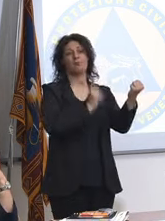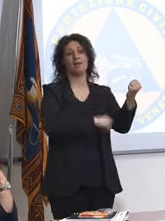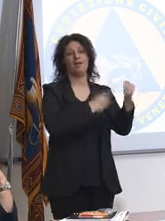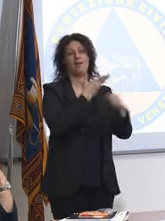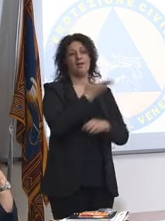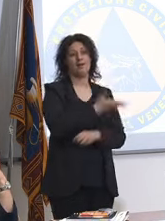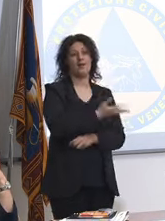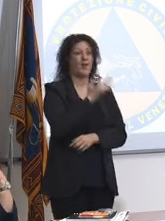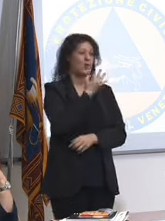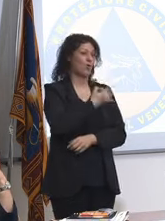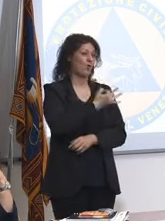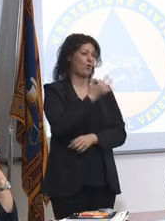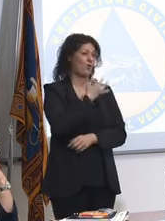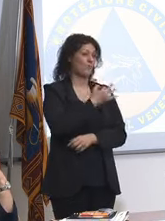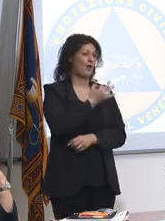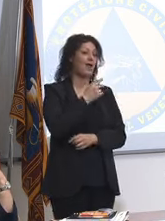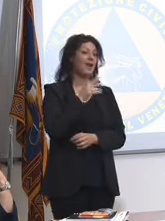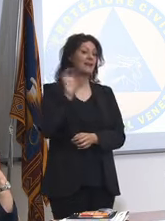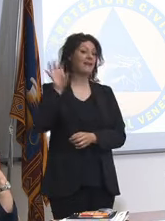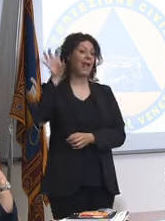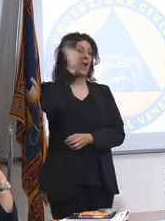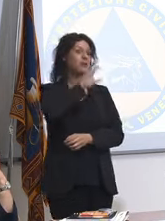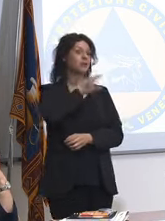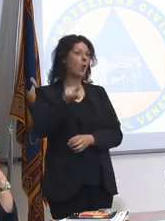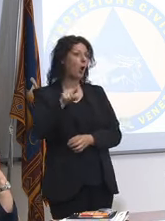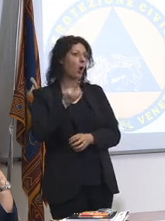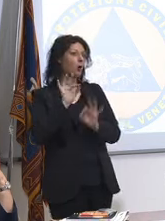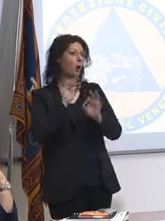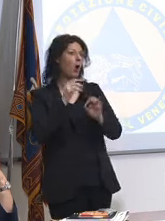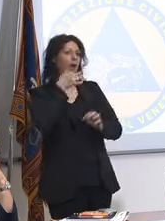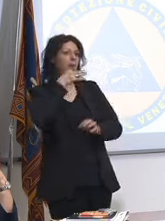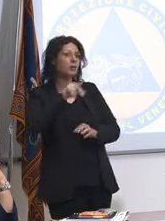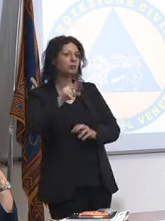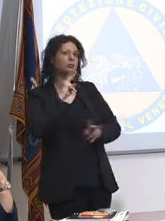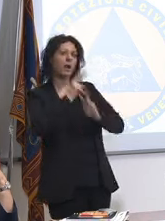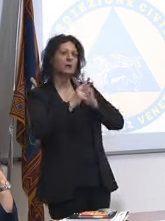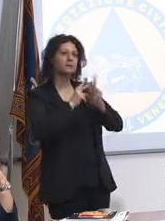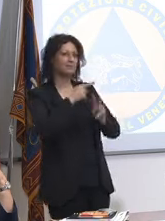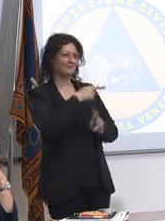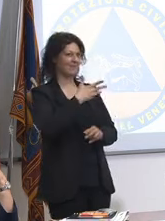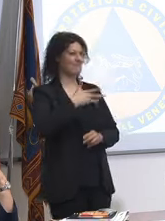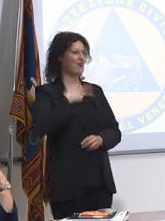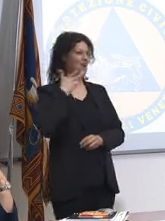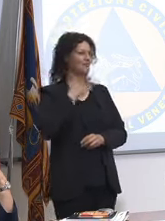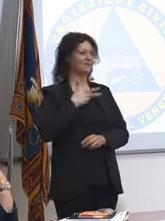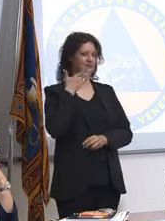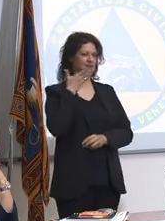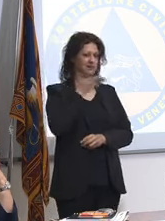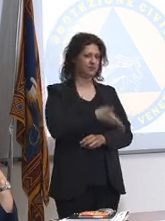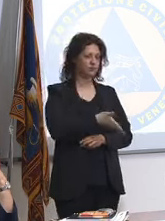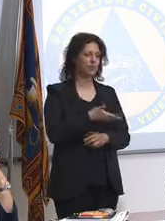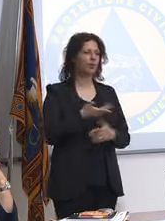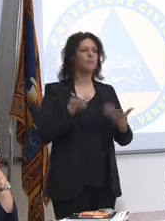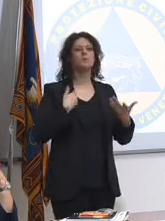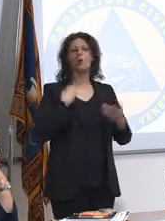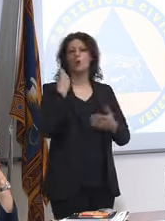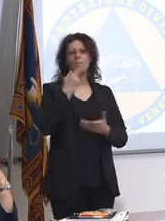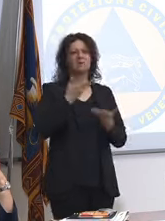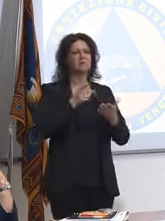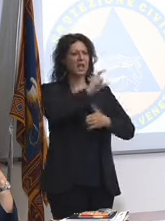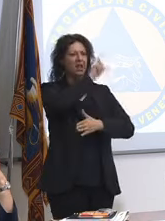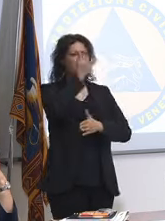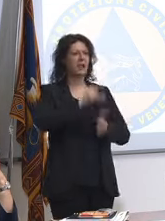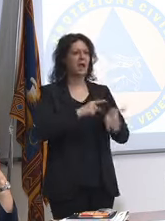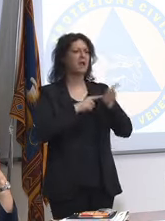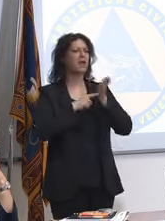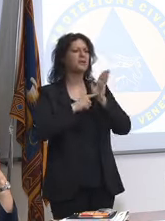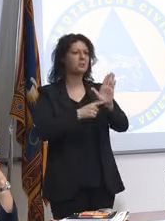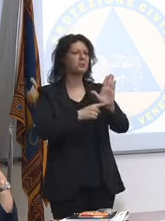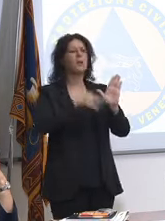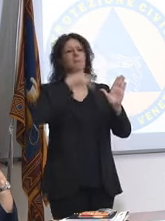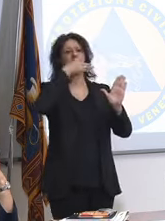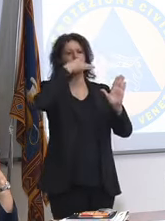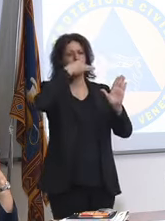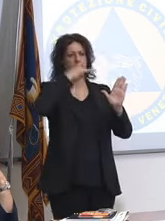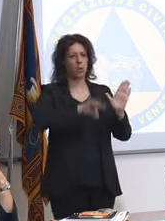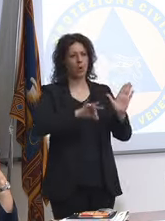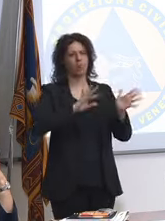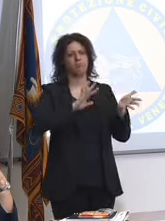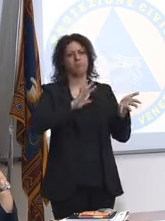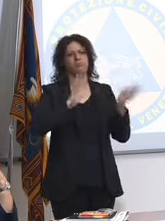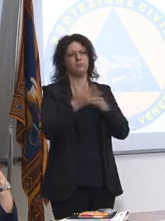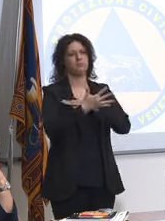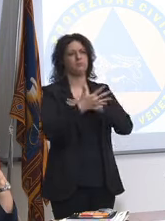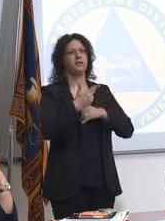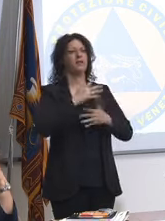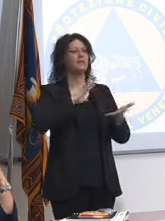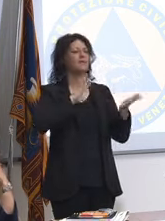fastidio che il territorio ti dà risposte. E quindi penso che questo paese sia pronto al salto di qualità, che è quello di un